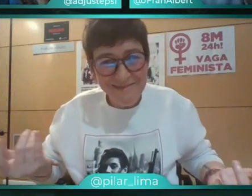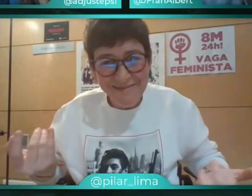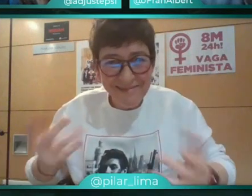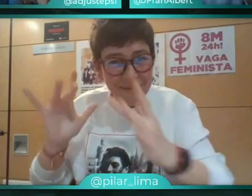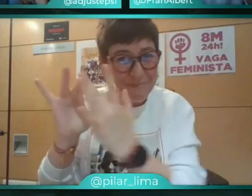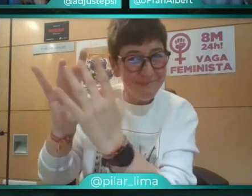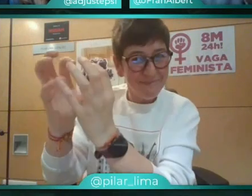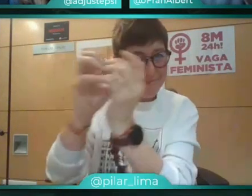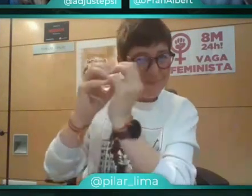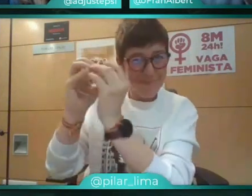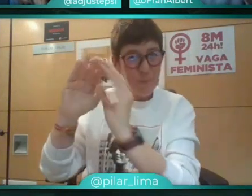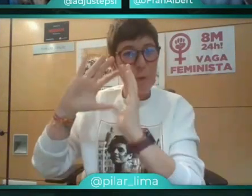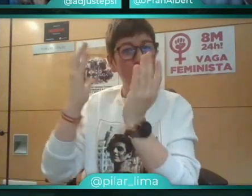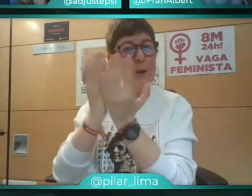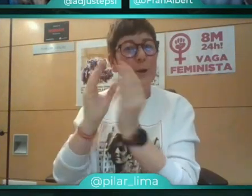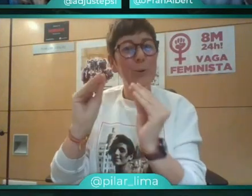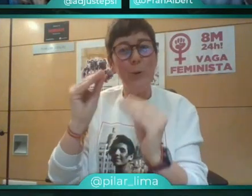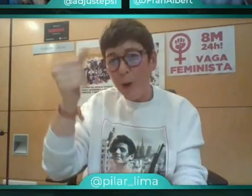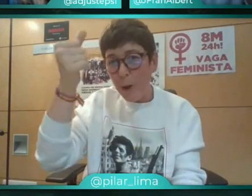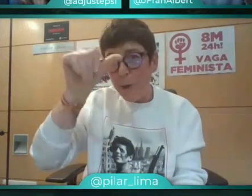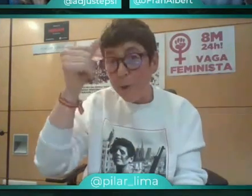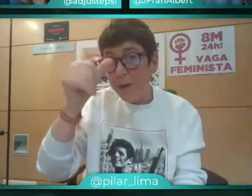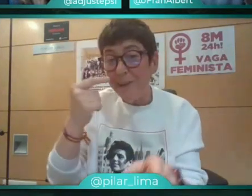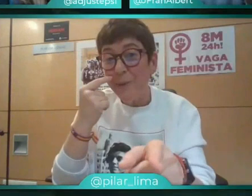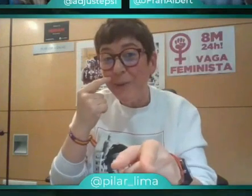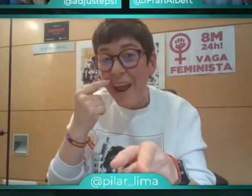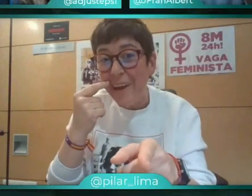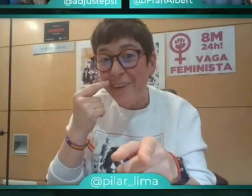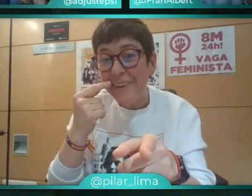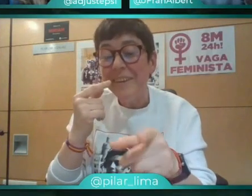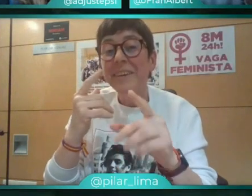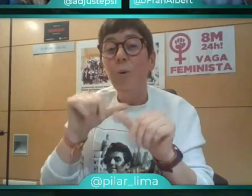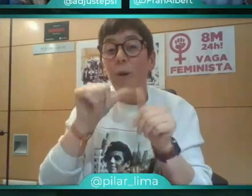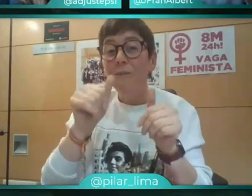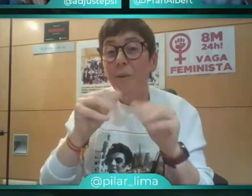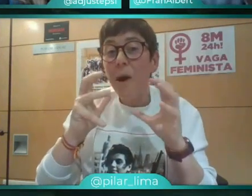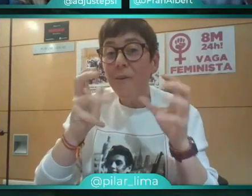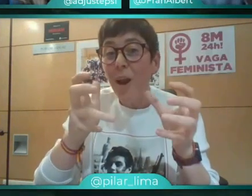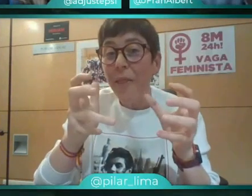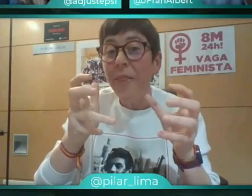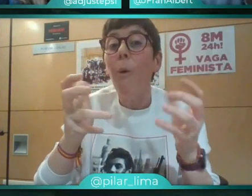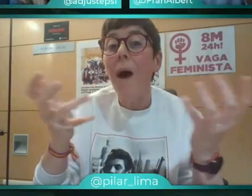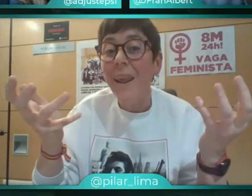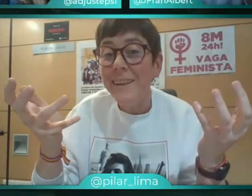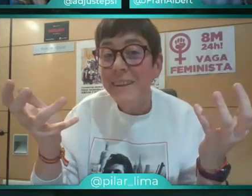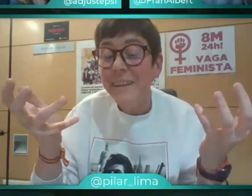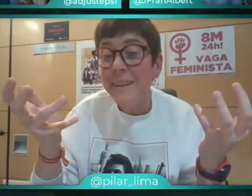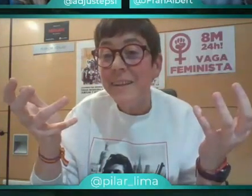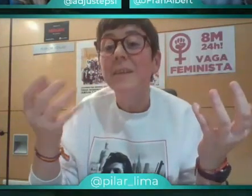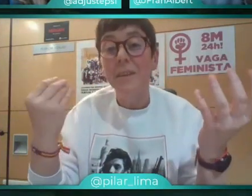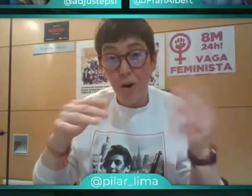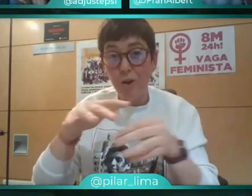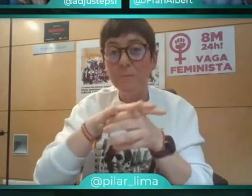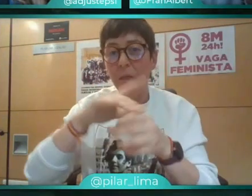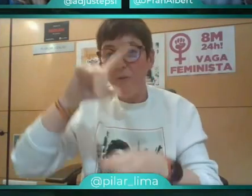otros sí que reciben esas llamadas de teléfono y sí que en sus mundos de de hombros de hombres claro otra forma de